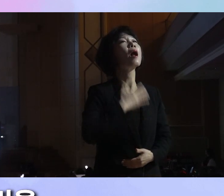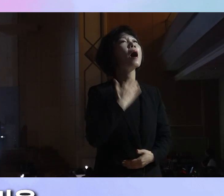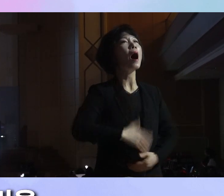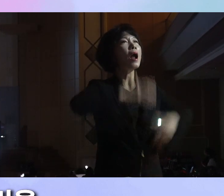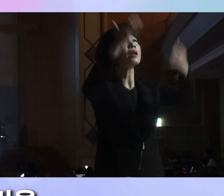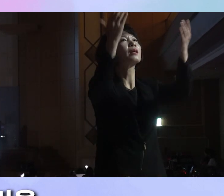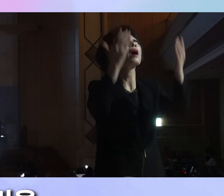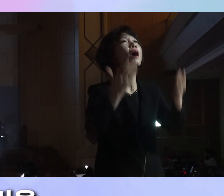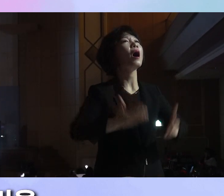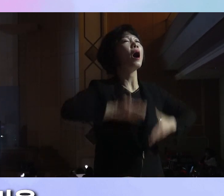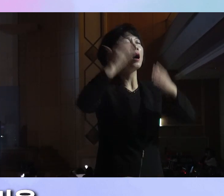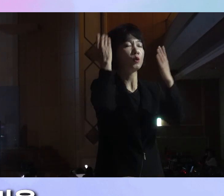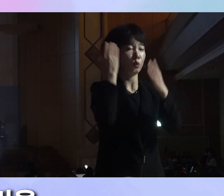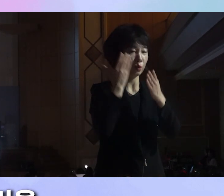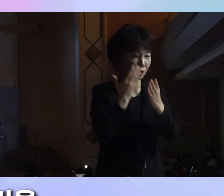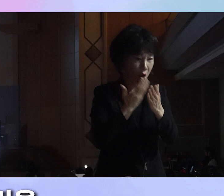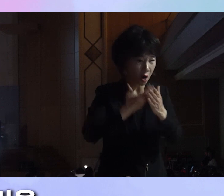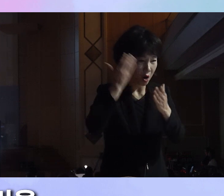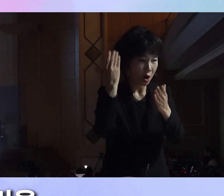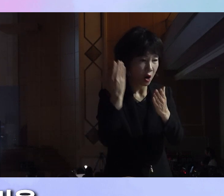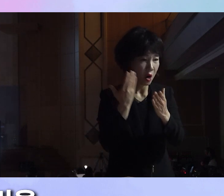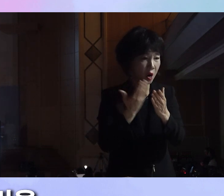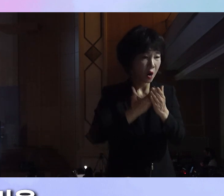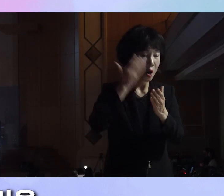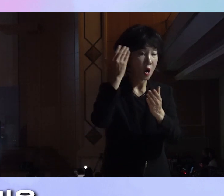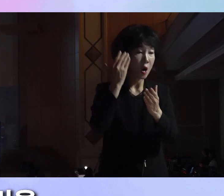진실로 알게 하소서.